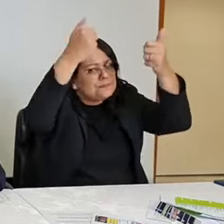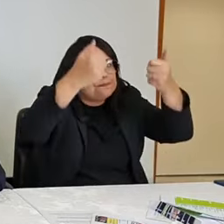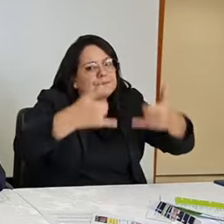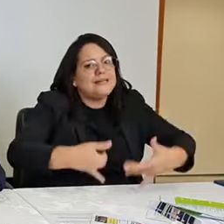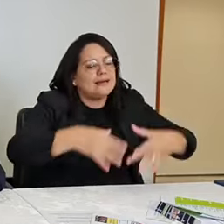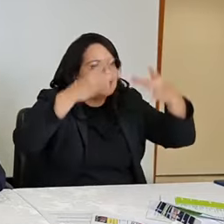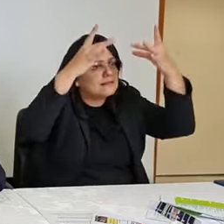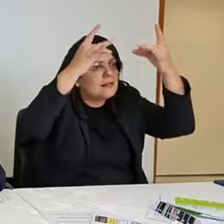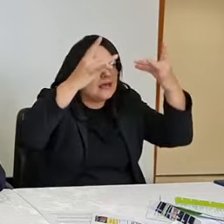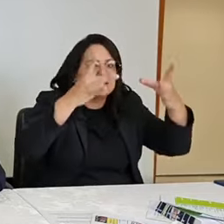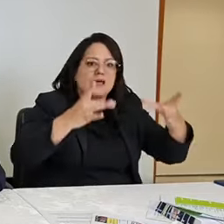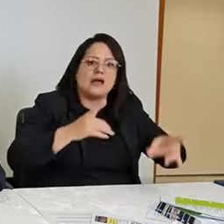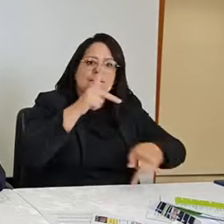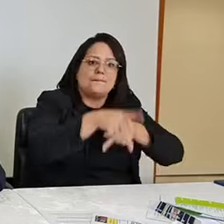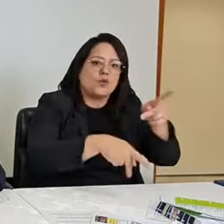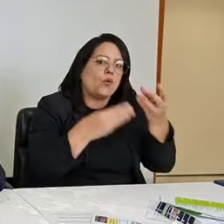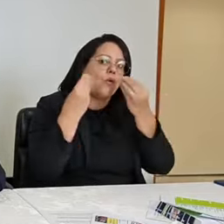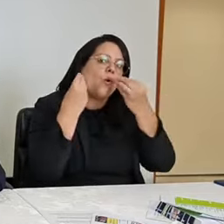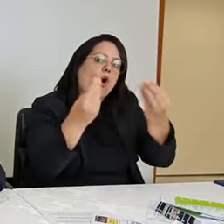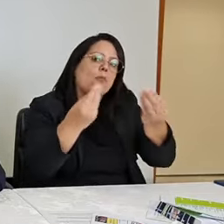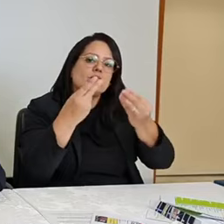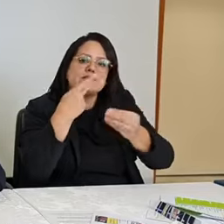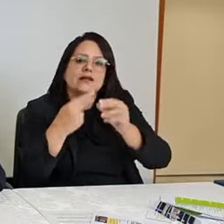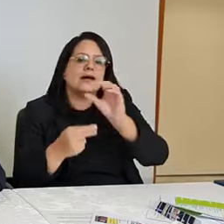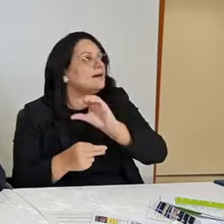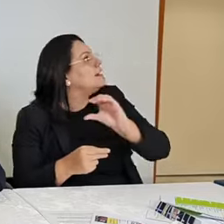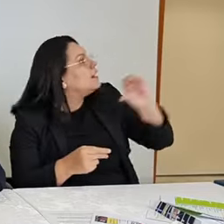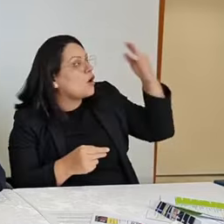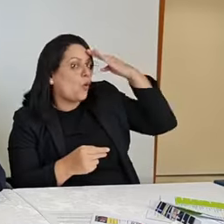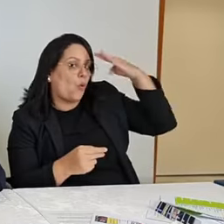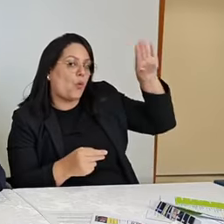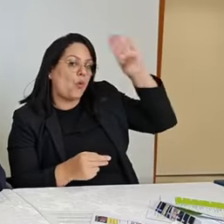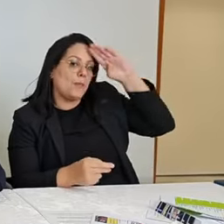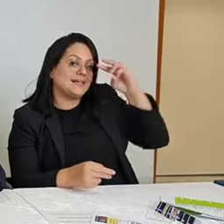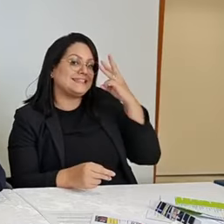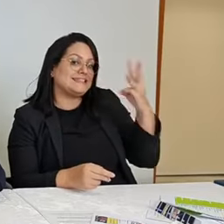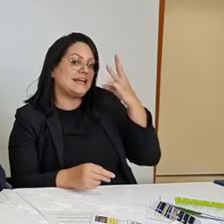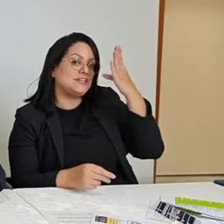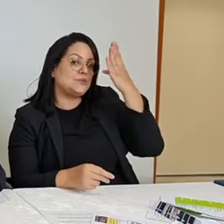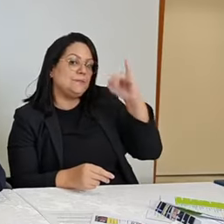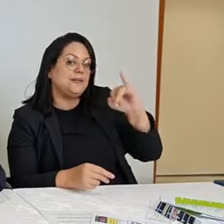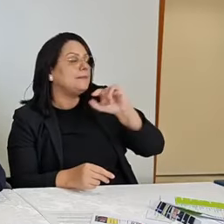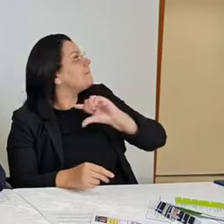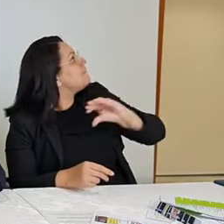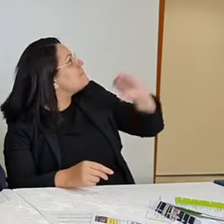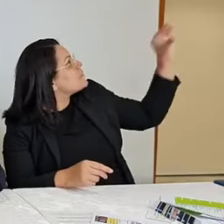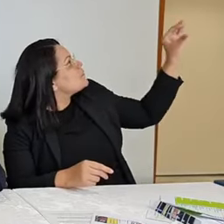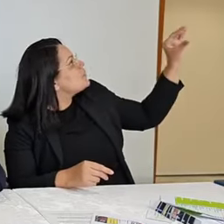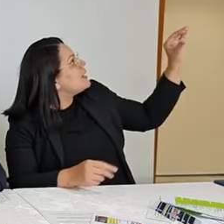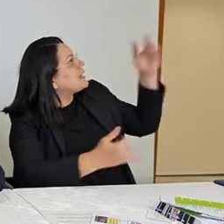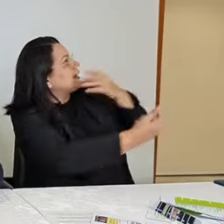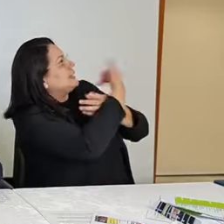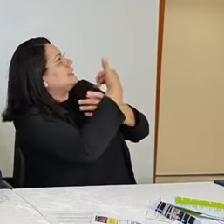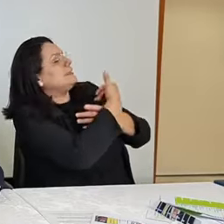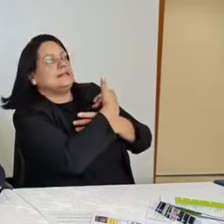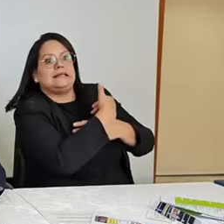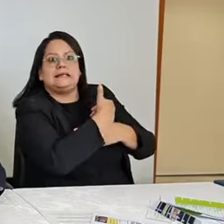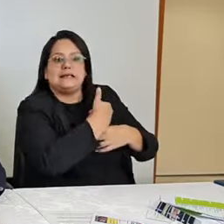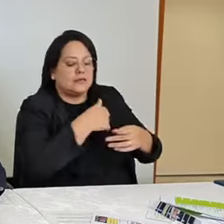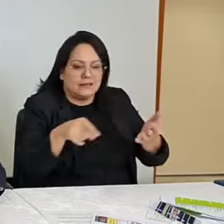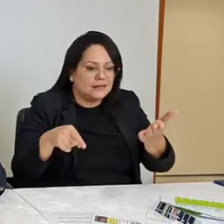você explica que foi 3 bilhões de reais para Cuba, deu um calote e não teve nada de ilegal? É muito esquisito. É